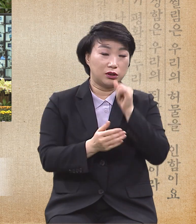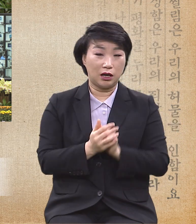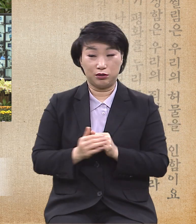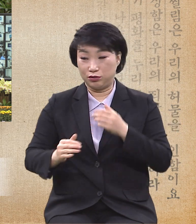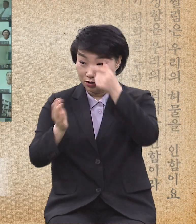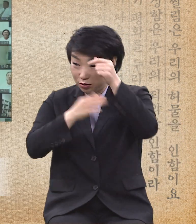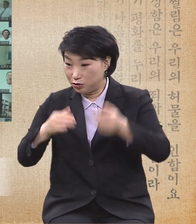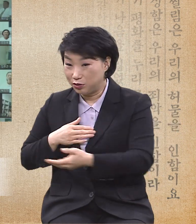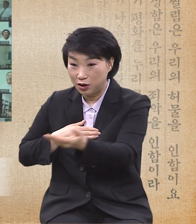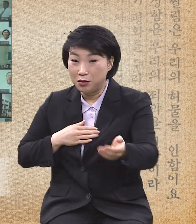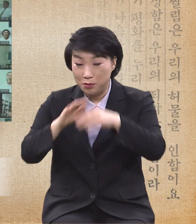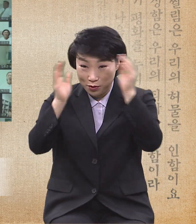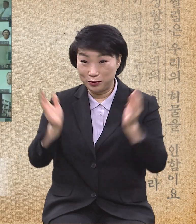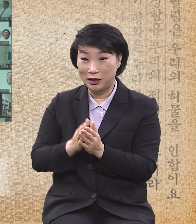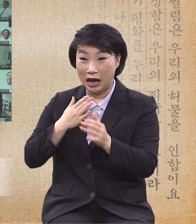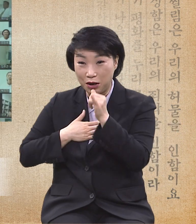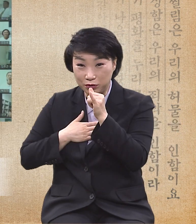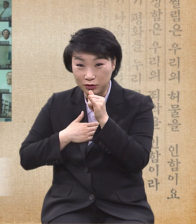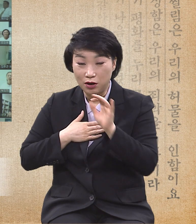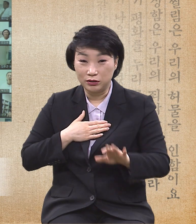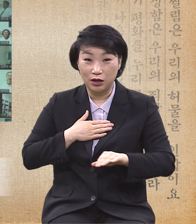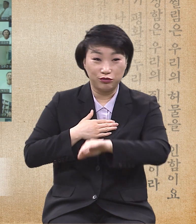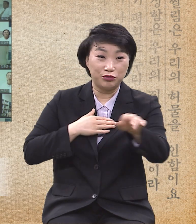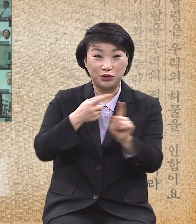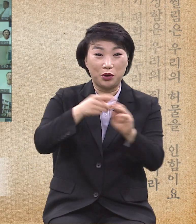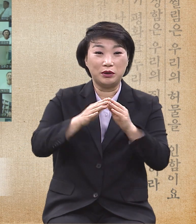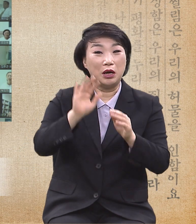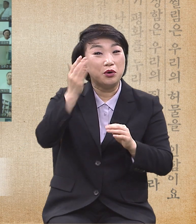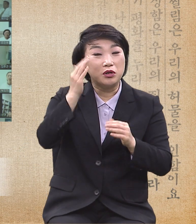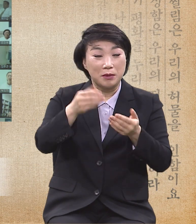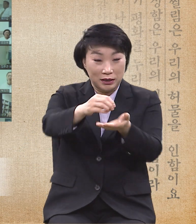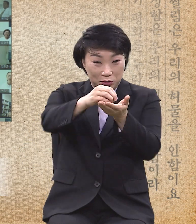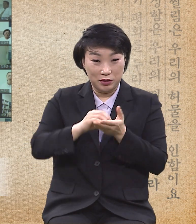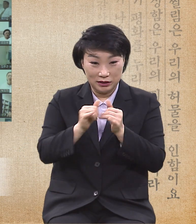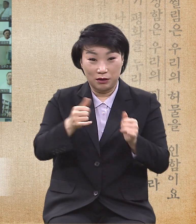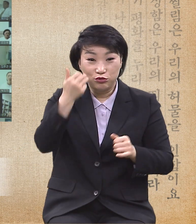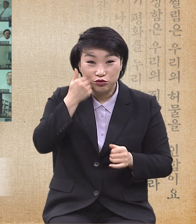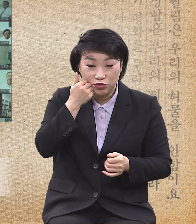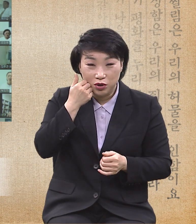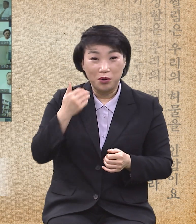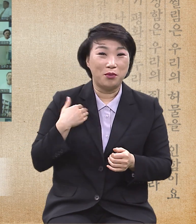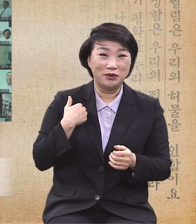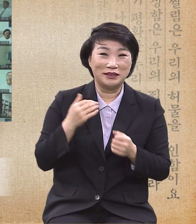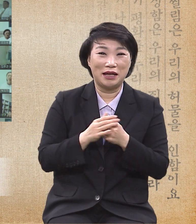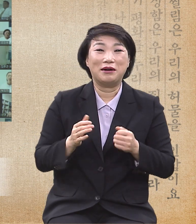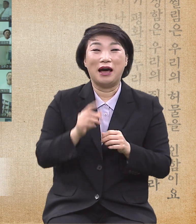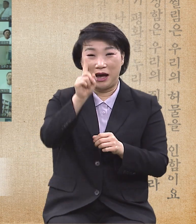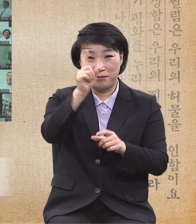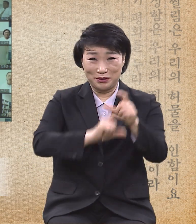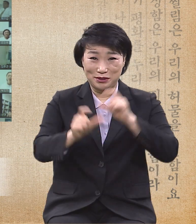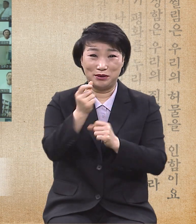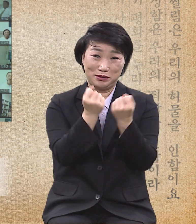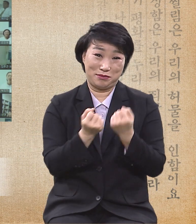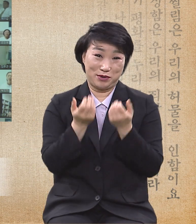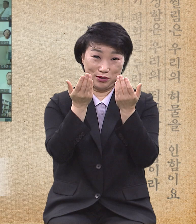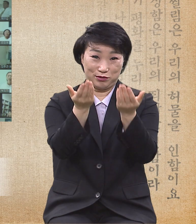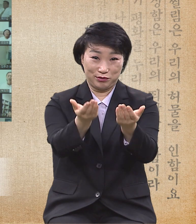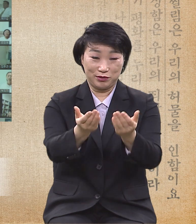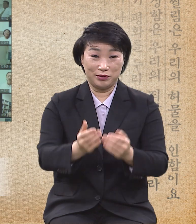우리 성도들은 다 알지만 우리 교회 등록해서 온 사람들은 모르기 때문에 다시 한번 말씀드린다 이 말입니다.